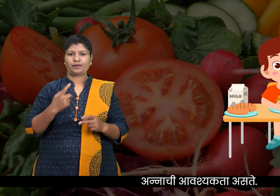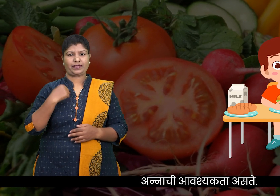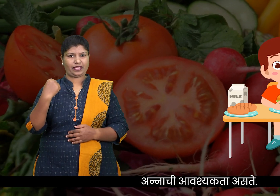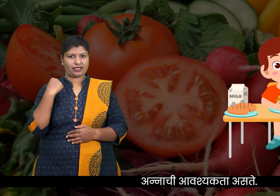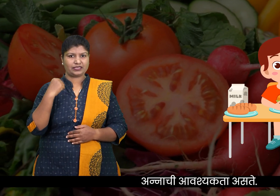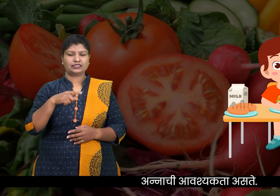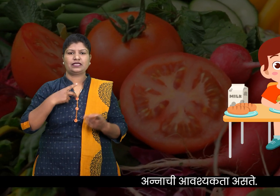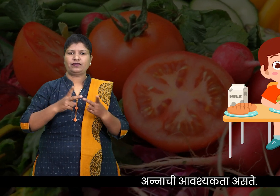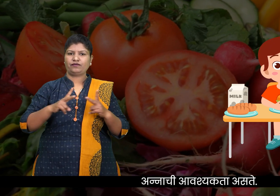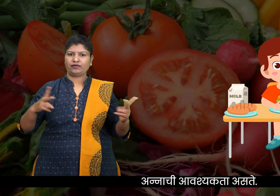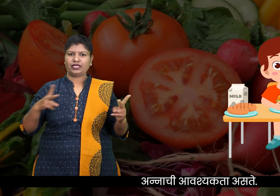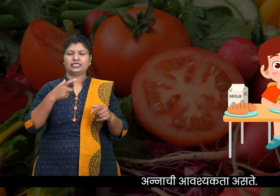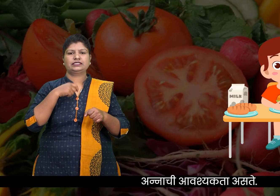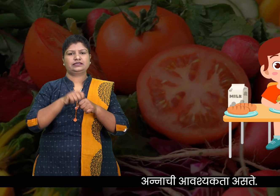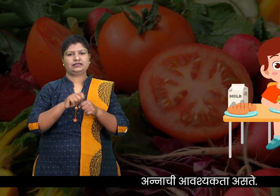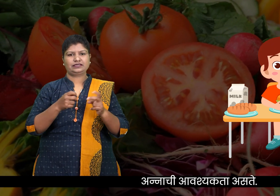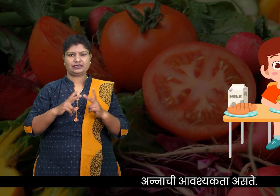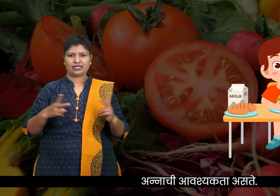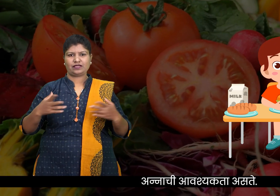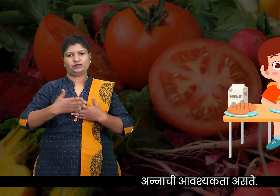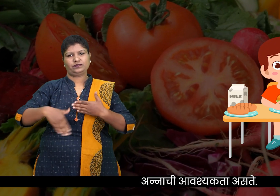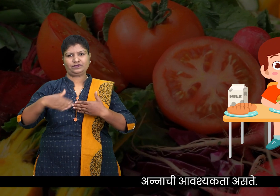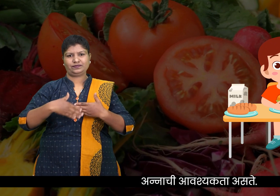अन्नाची आवश्यकता असते.